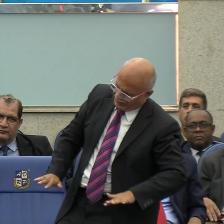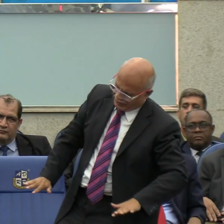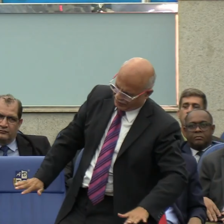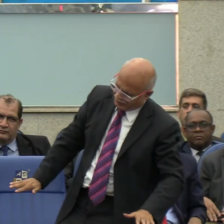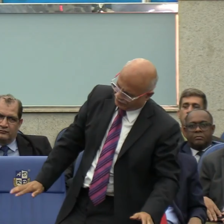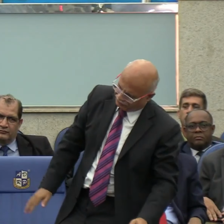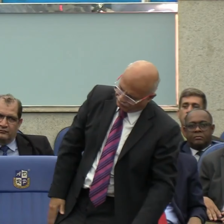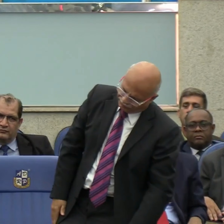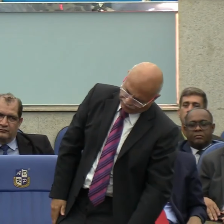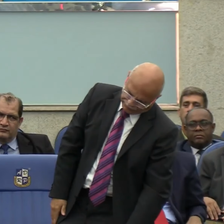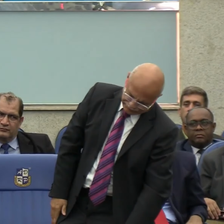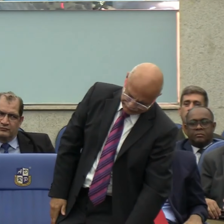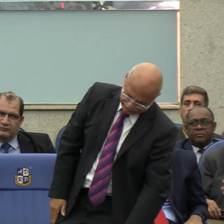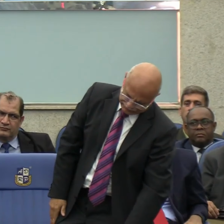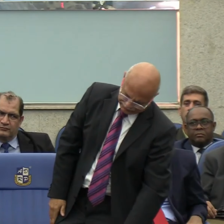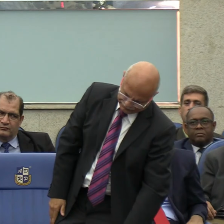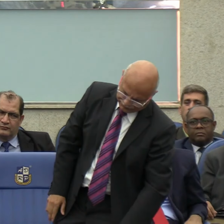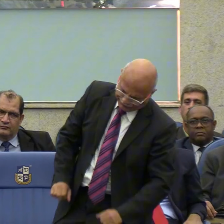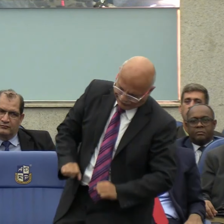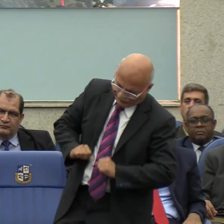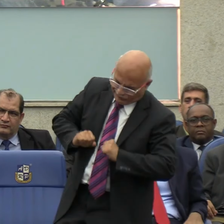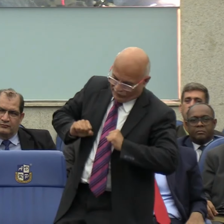adormeci.